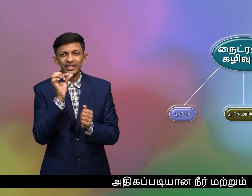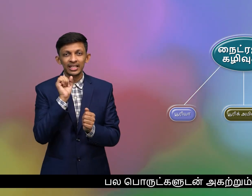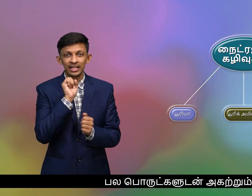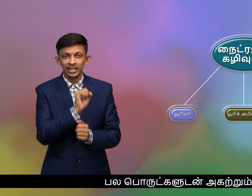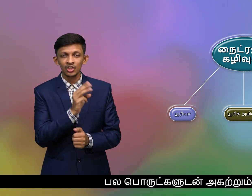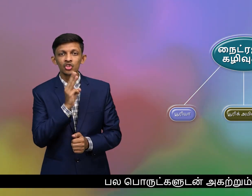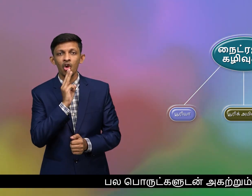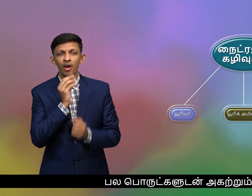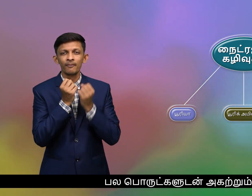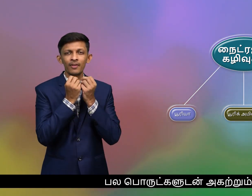பல பொருட்களுடன் அகற்றும்.